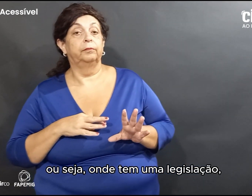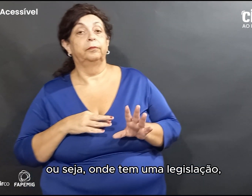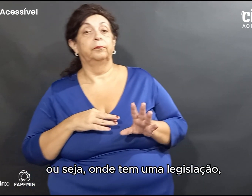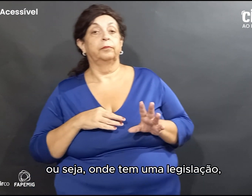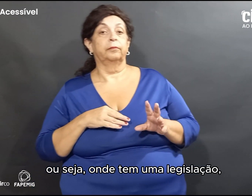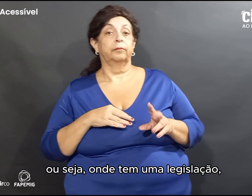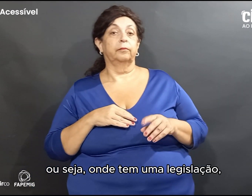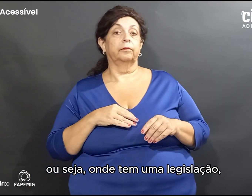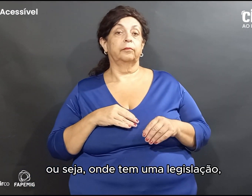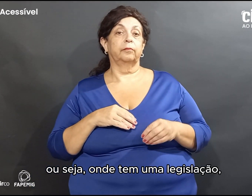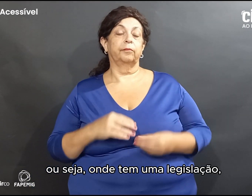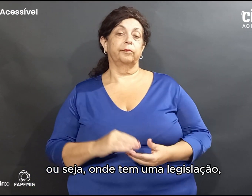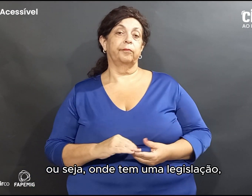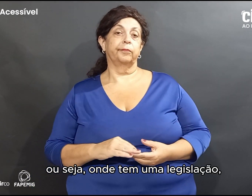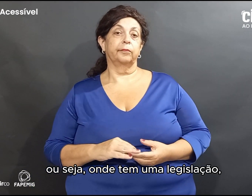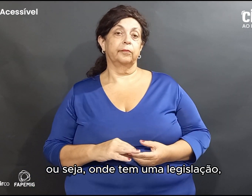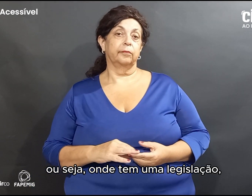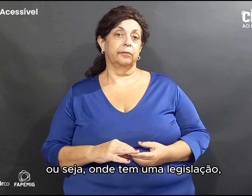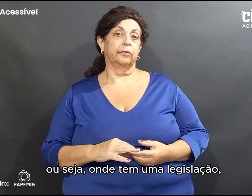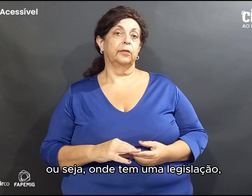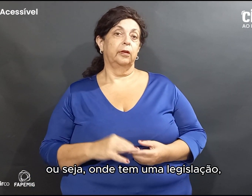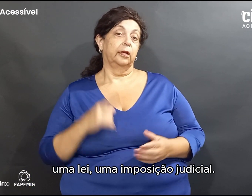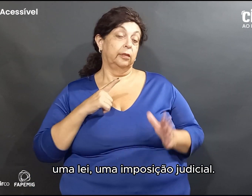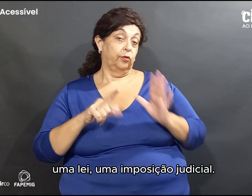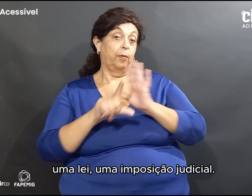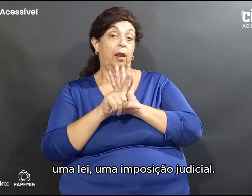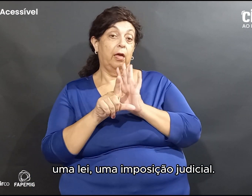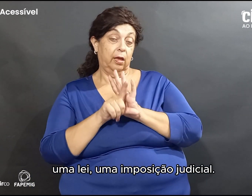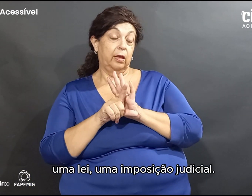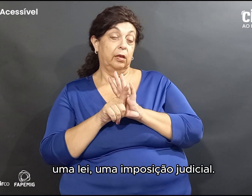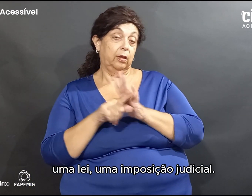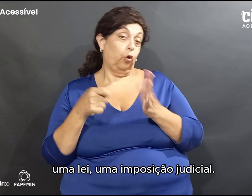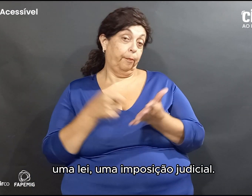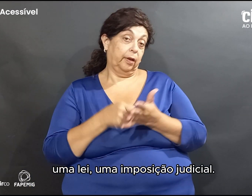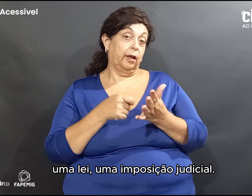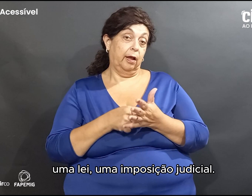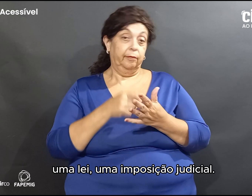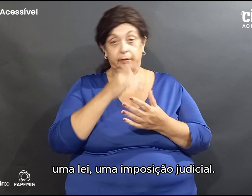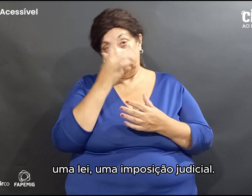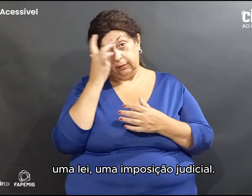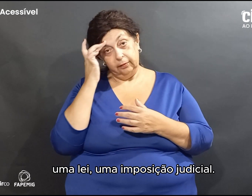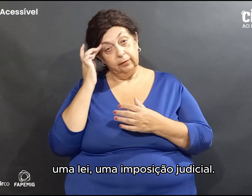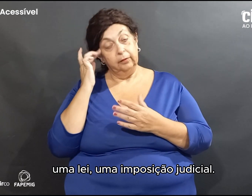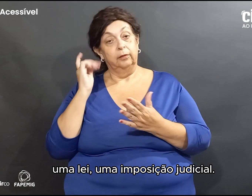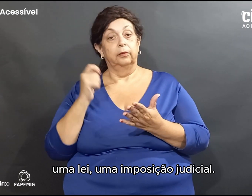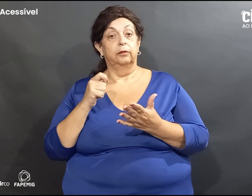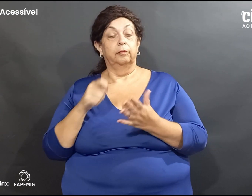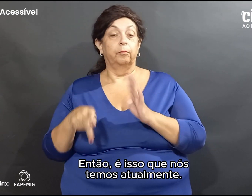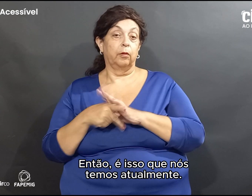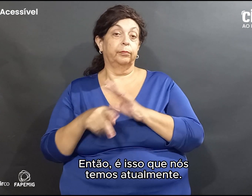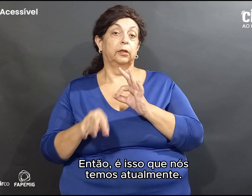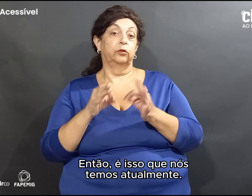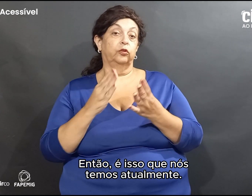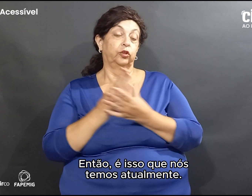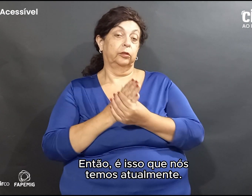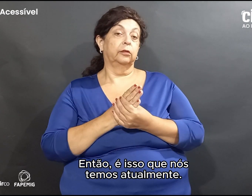tem uma legislação, uma lei, né, uma imposição judicial. Então é isso que nós